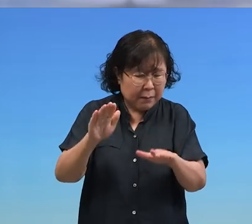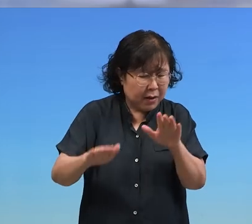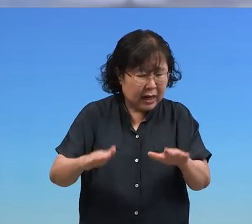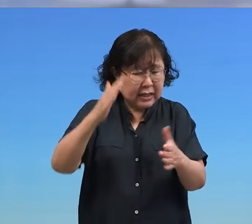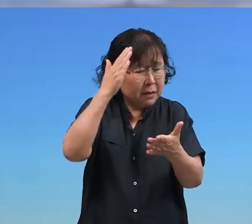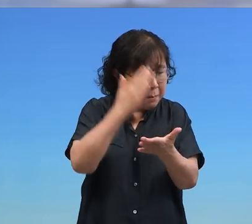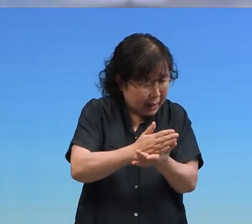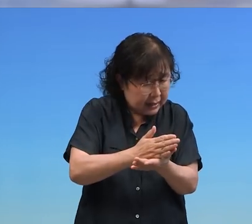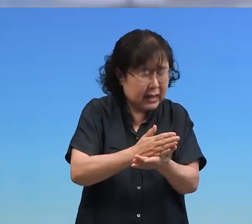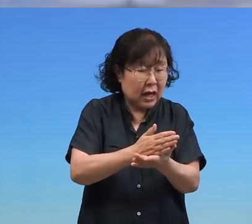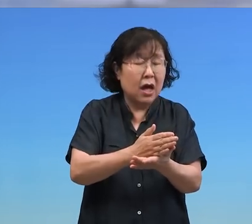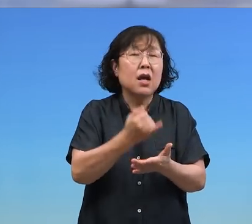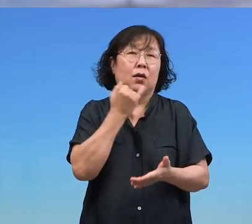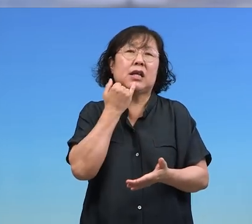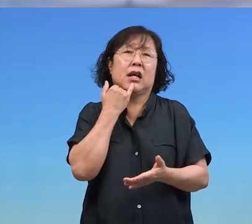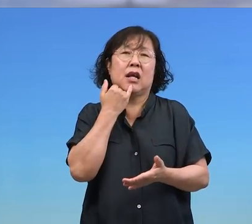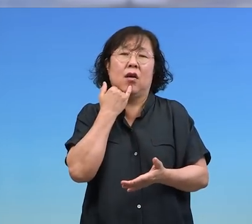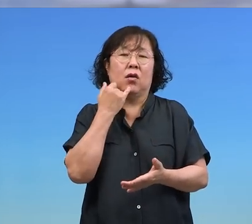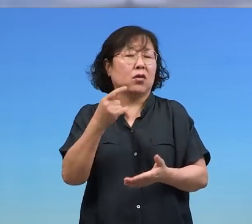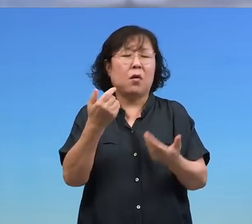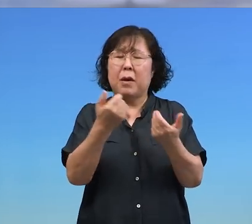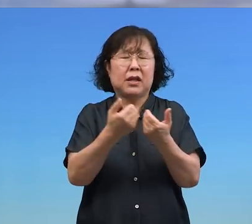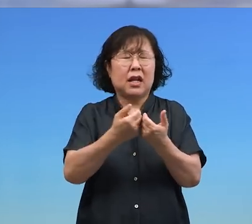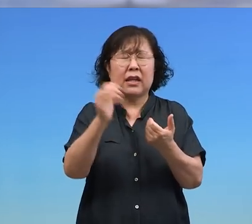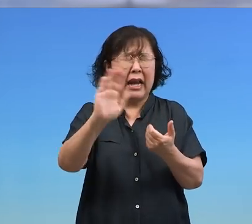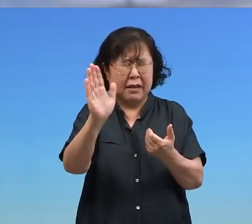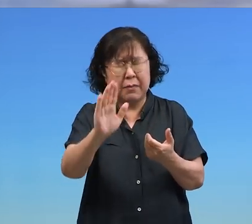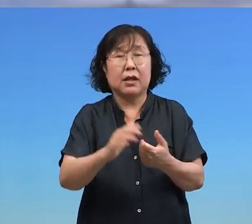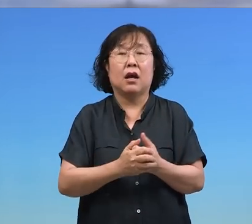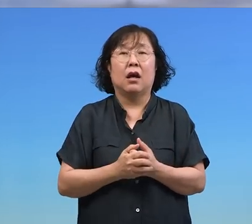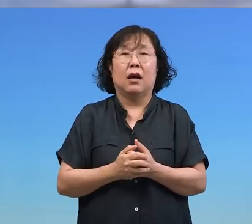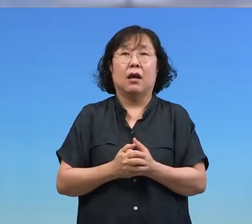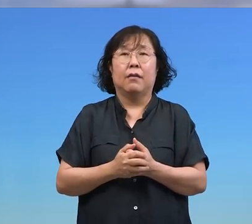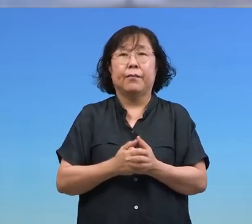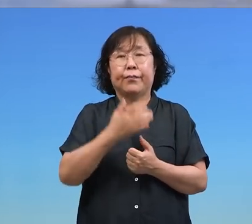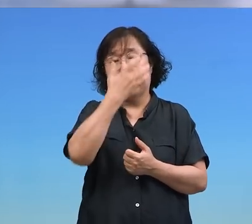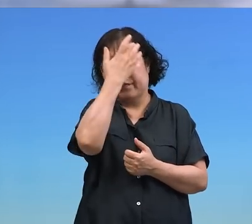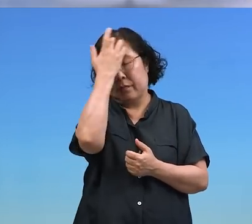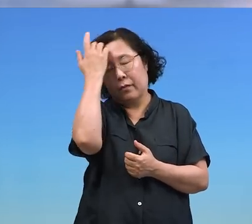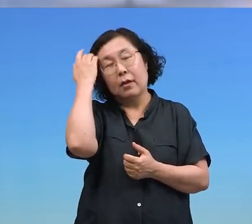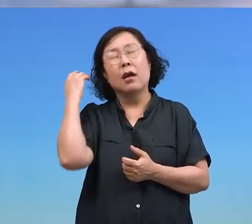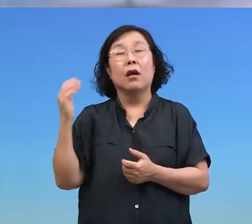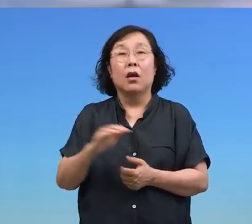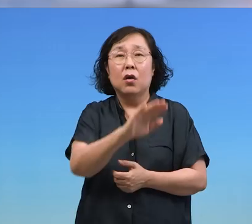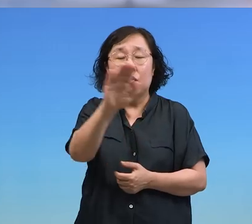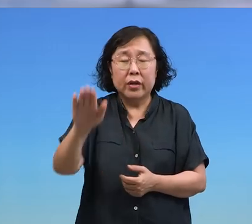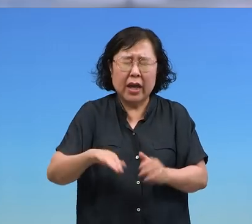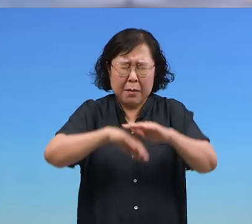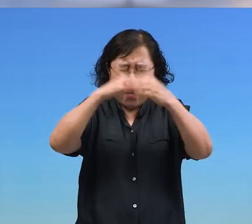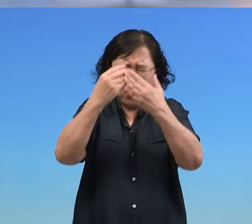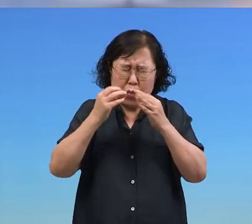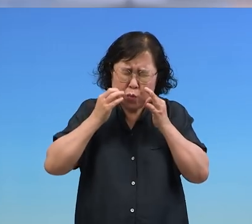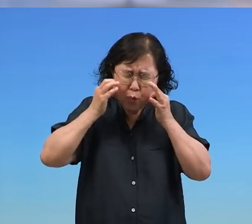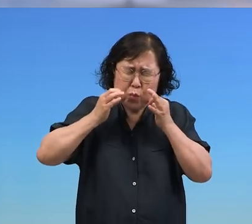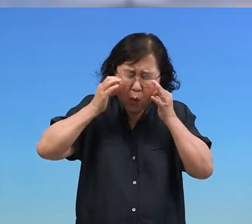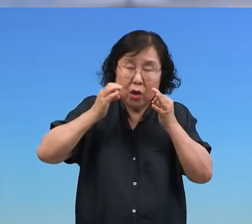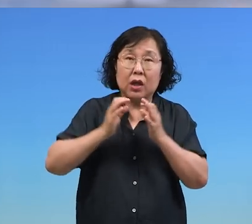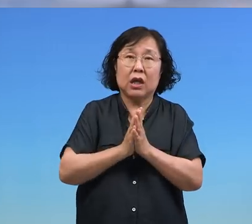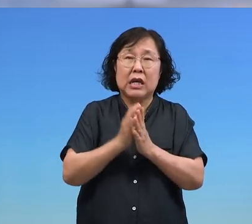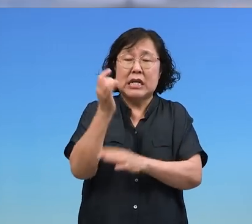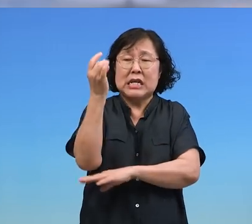그걸 반대하면 그건 제정신이 아니죠 그 얘기가 아니에요 지금 우리의 모든 몸부림이 지금